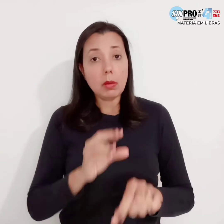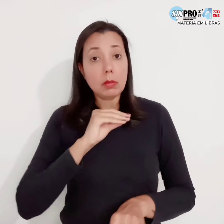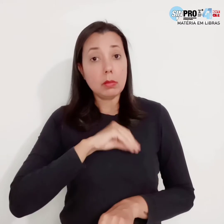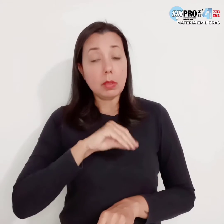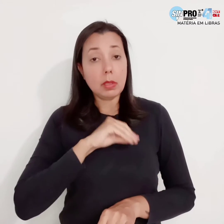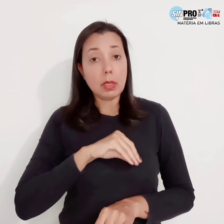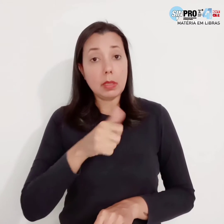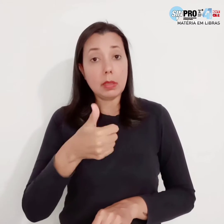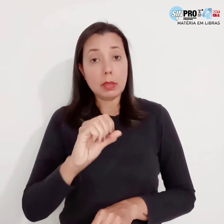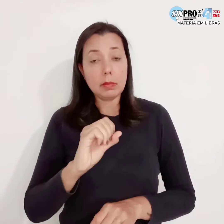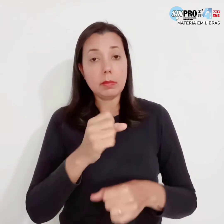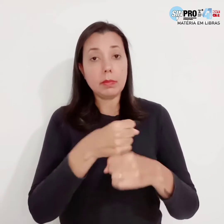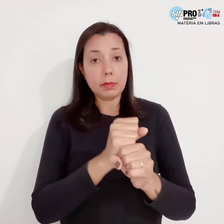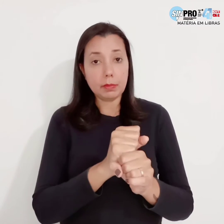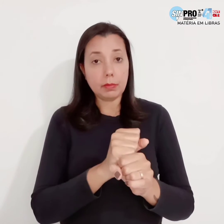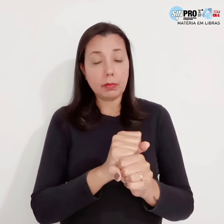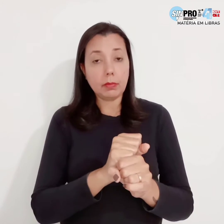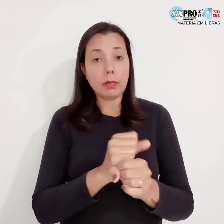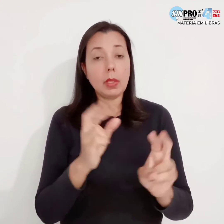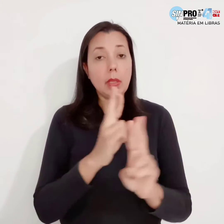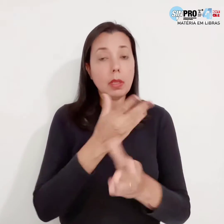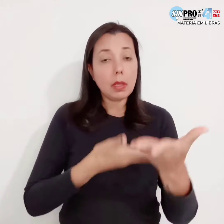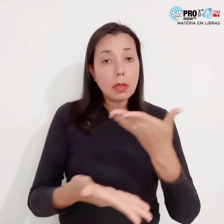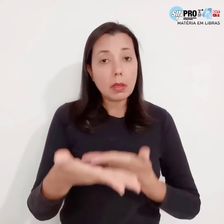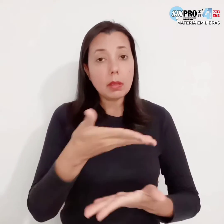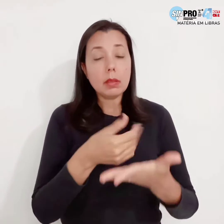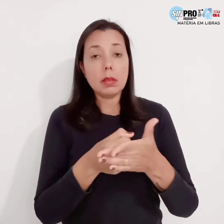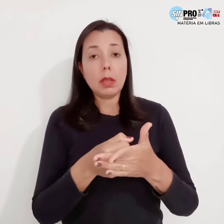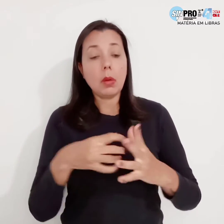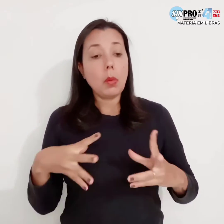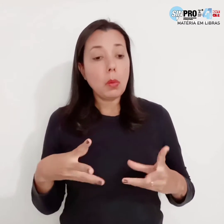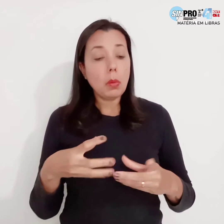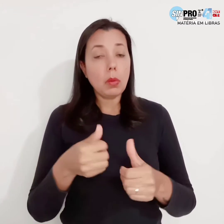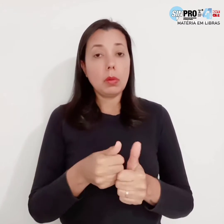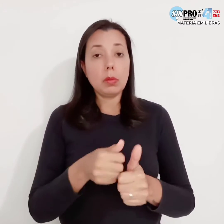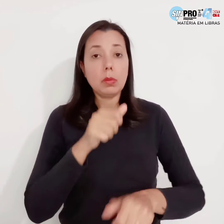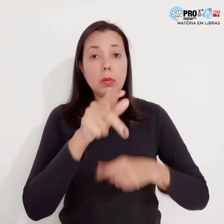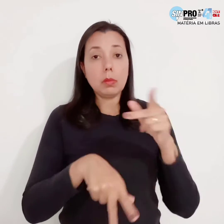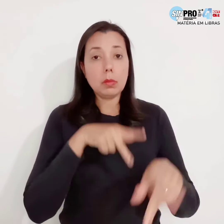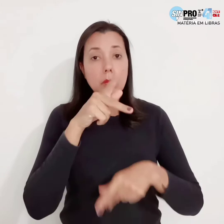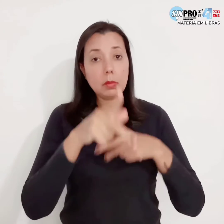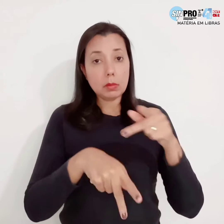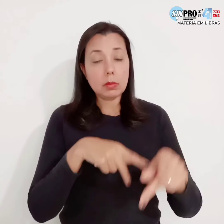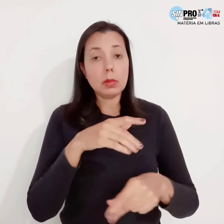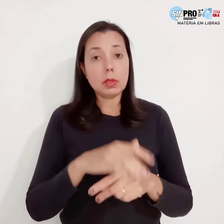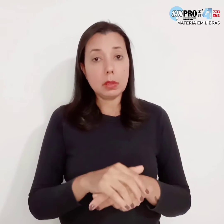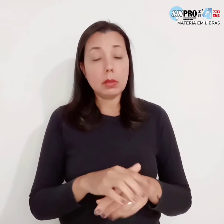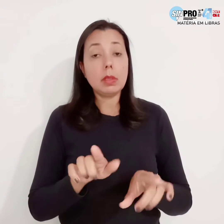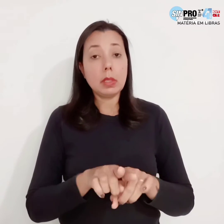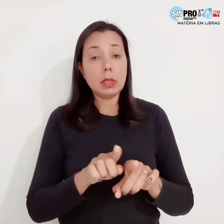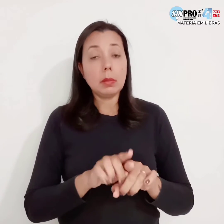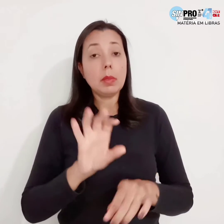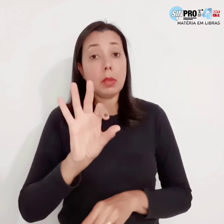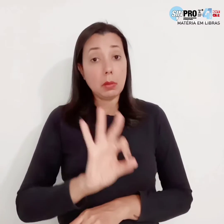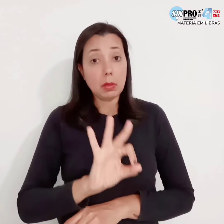em 10 anos, em relação ao total da população, e o percentual